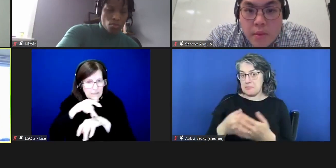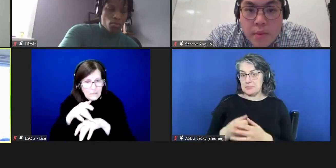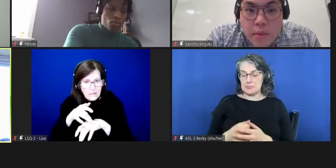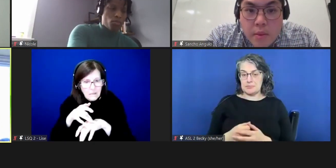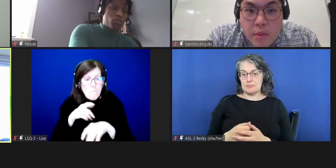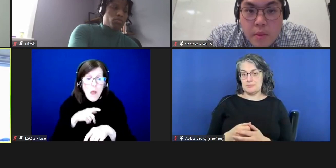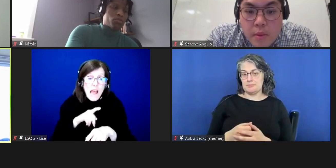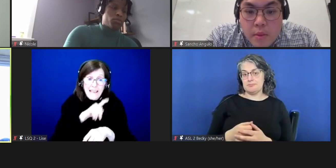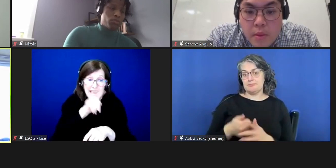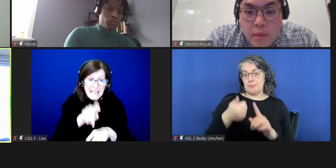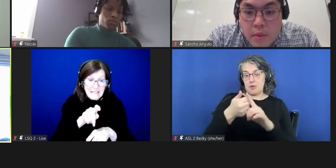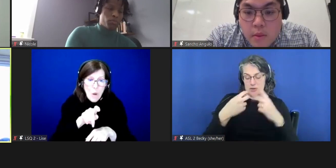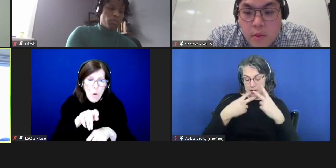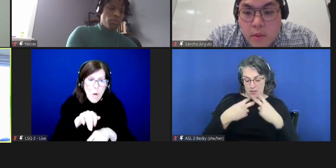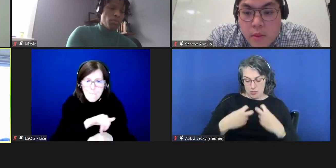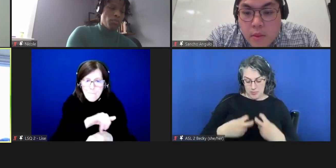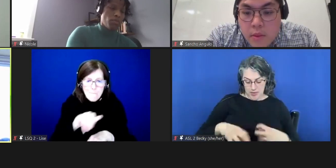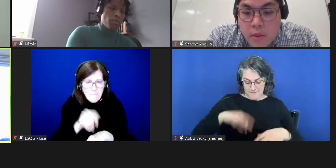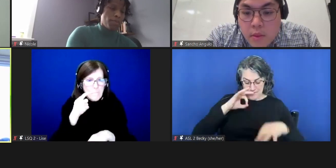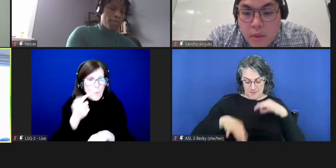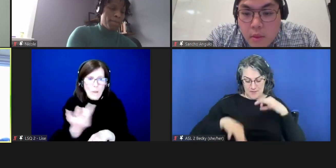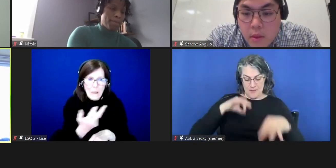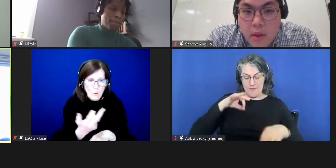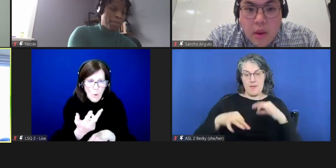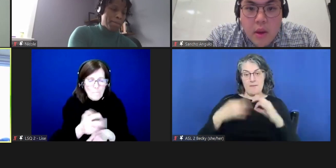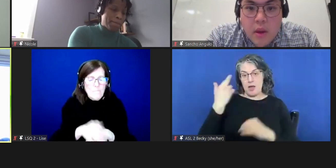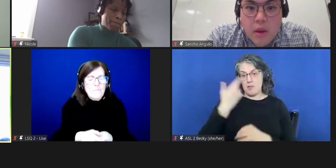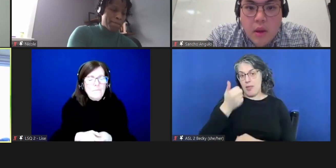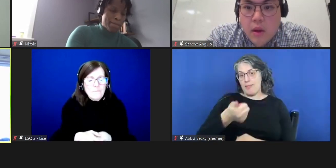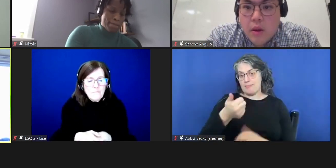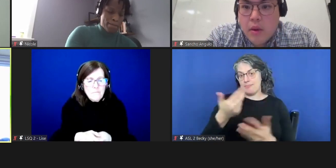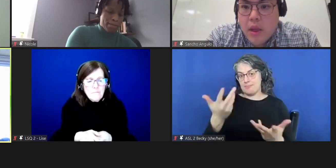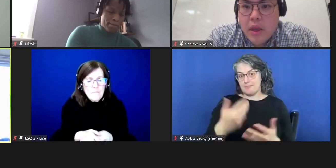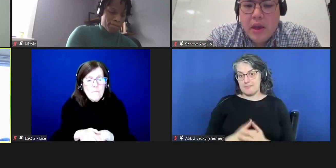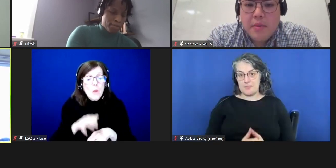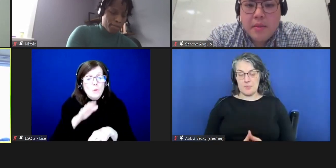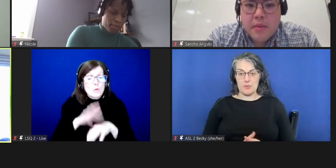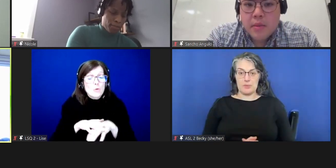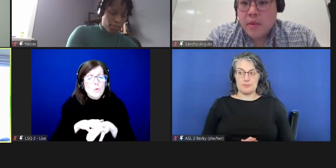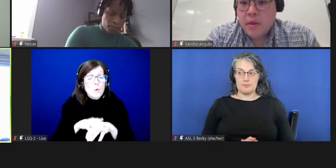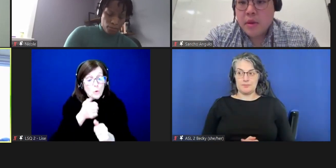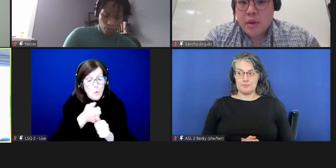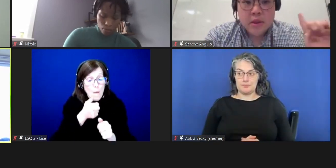trois. Qu'est-ce que tu as découvert de toi-même à travers cette expérience?